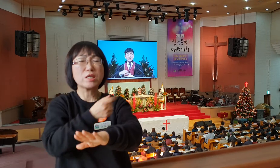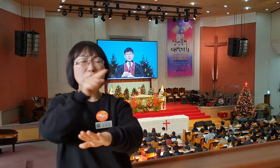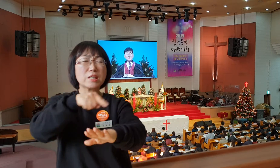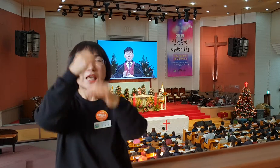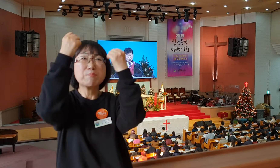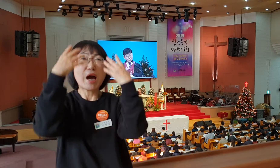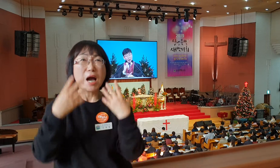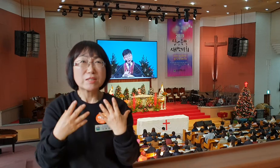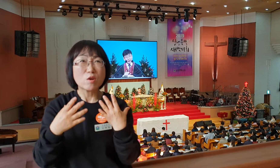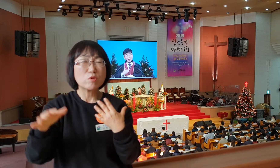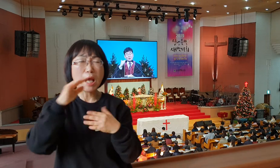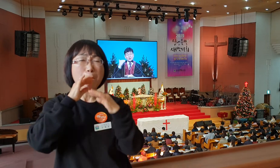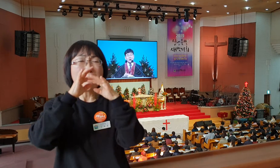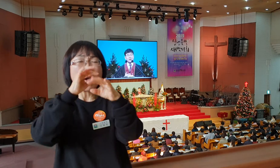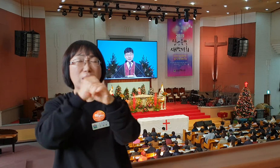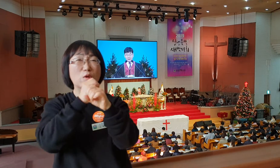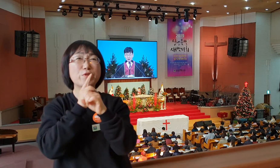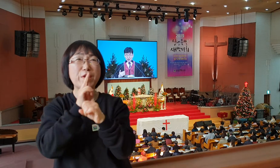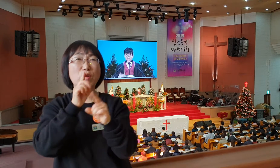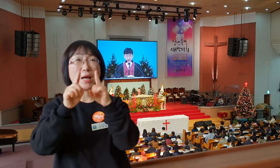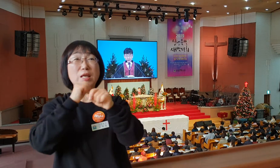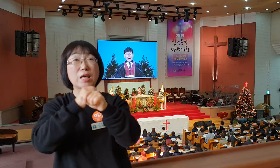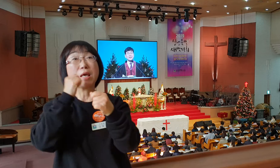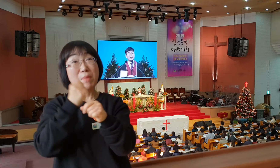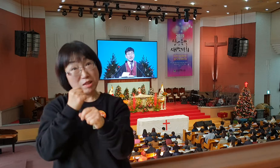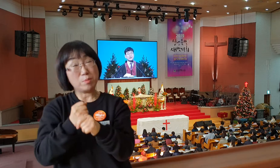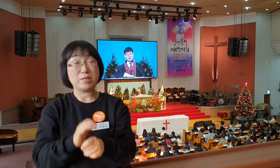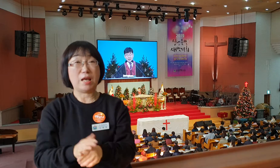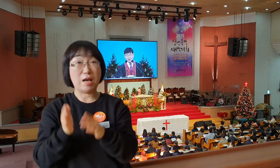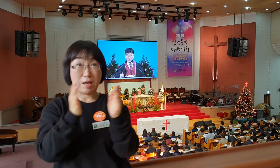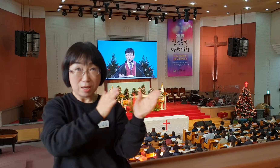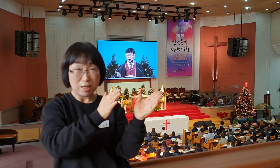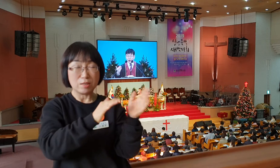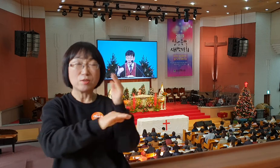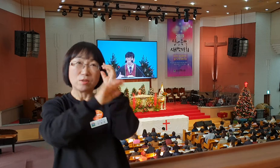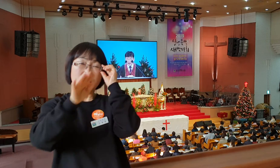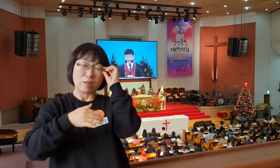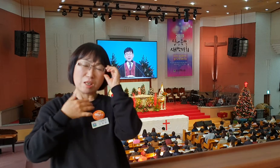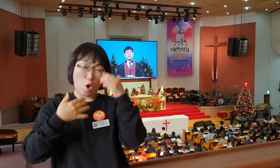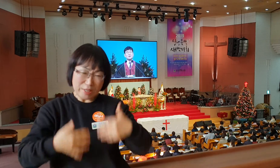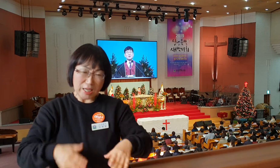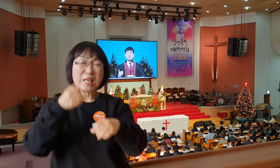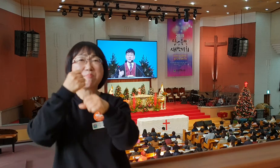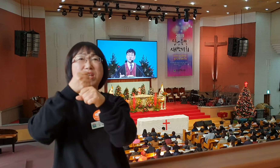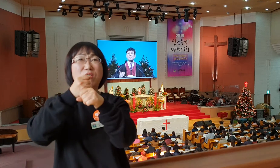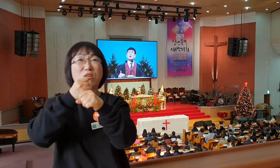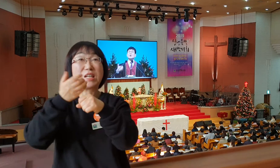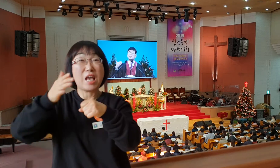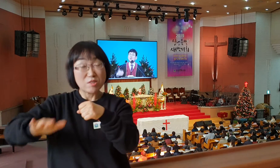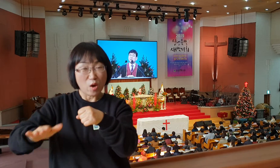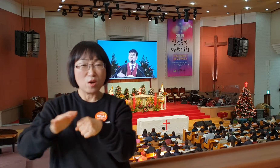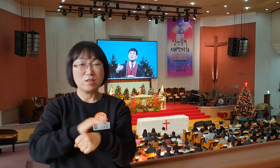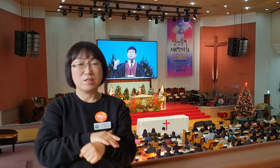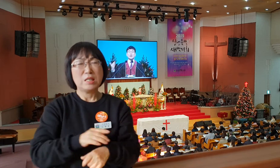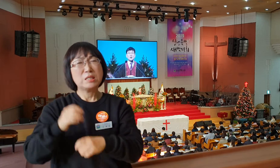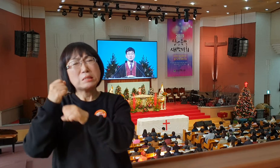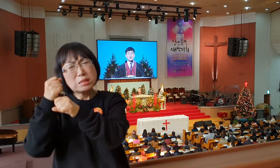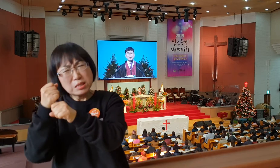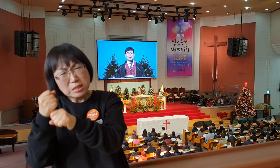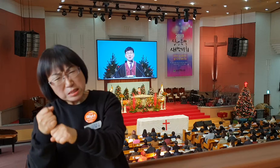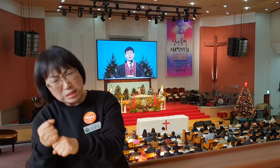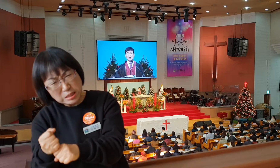가운데 이마시면 우리로 방원하게 하고 예언하게 한대요 이 얘기는 다른 얘기 아닙니다 우리를 연약하게 만드는 거예요 그래서 뭐요 의지할